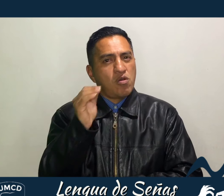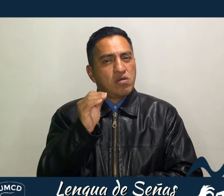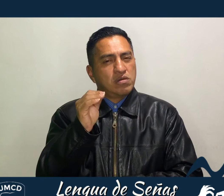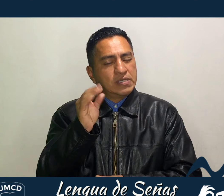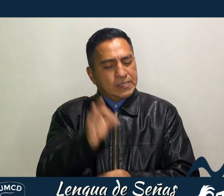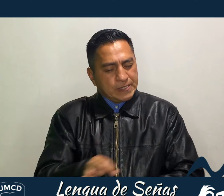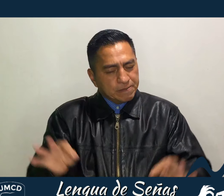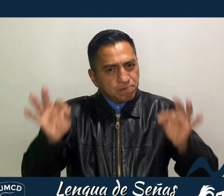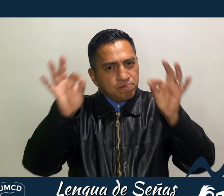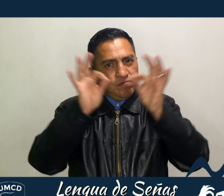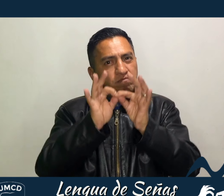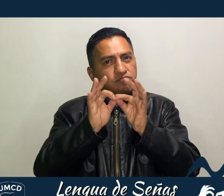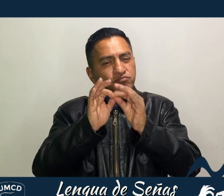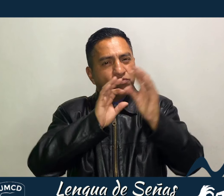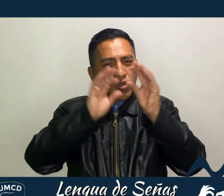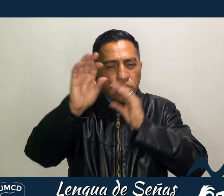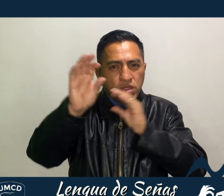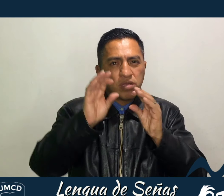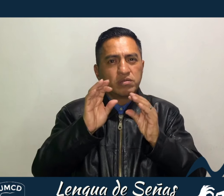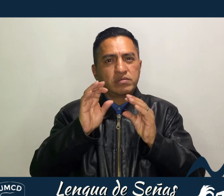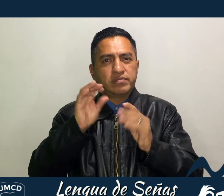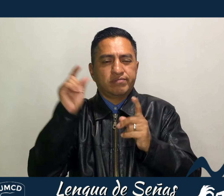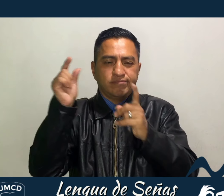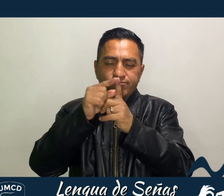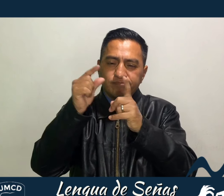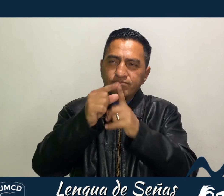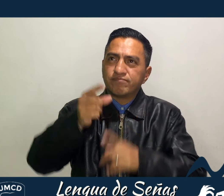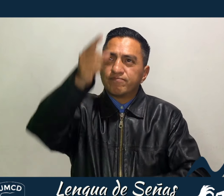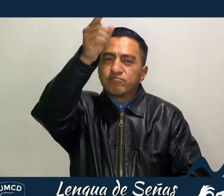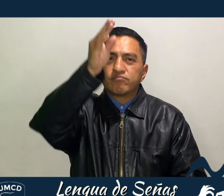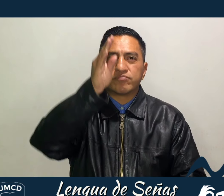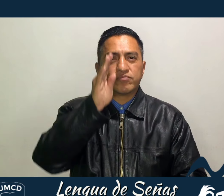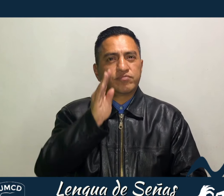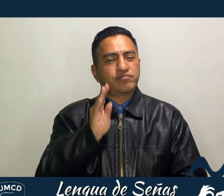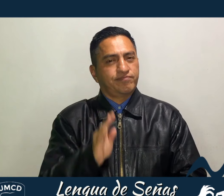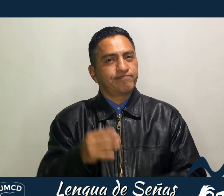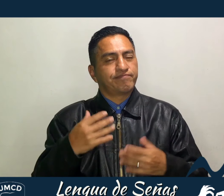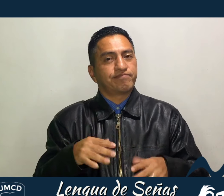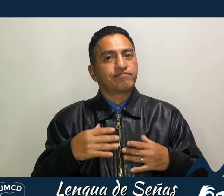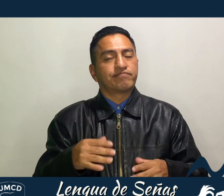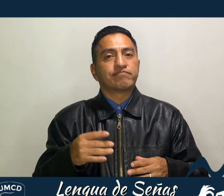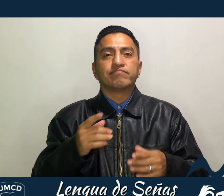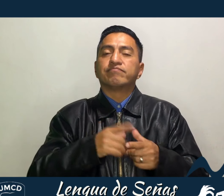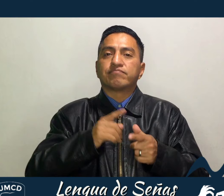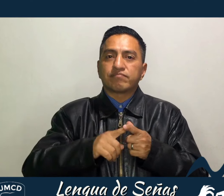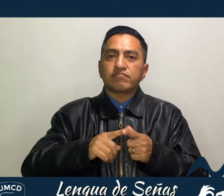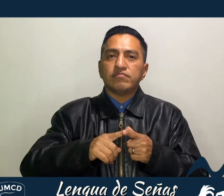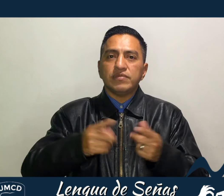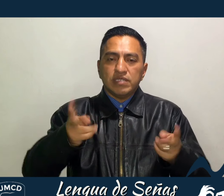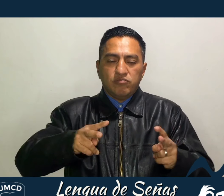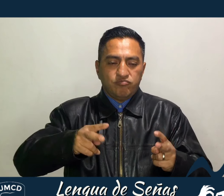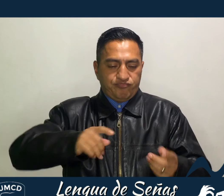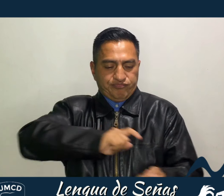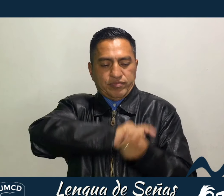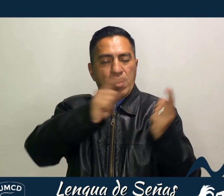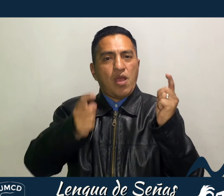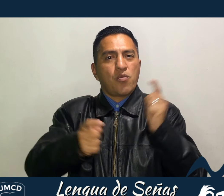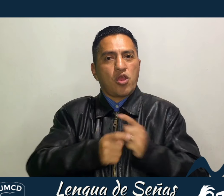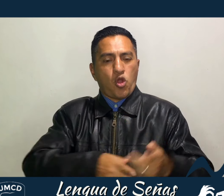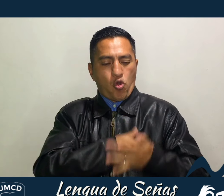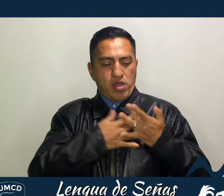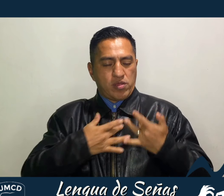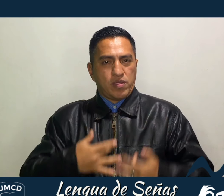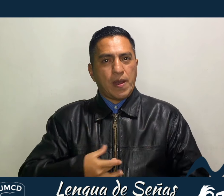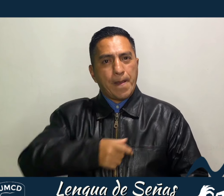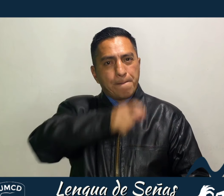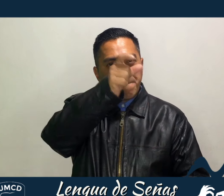el método esencial para la comunicación de la palabra de Dios y el cambio también del corazón